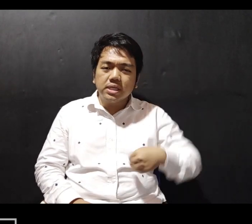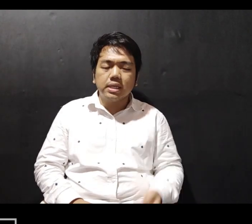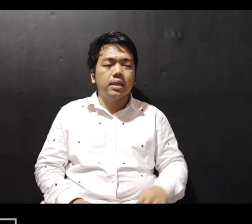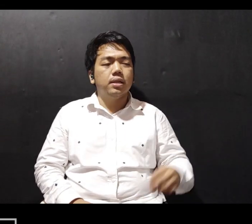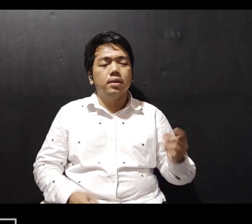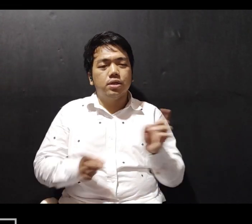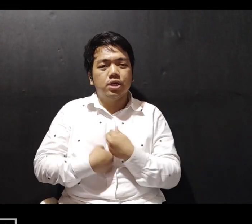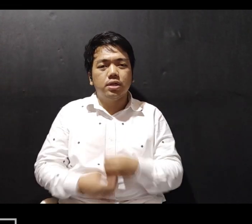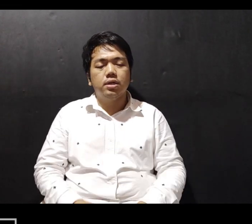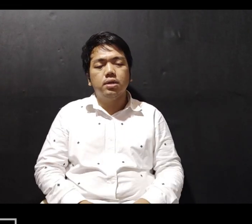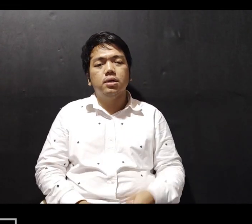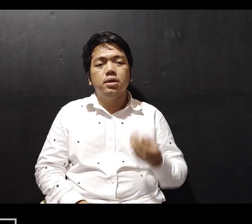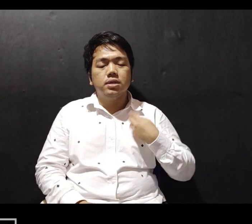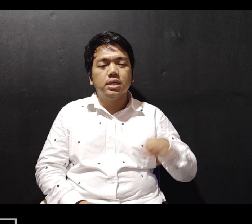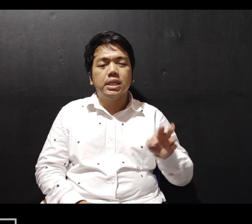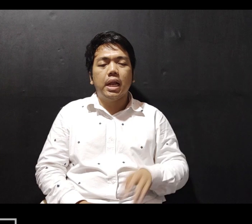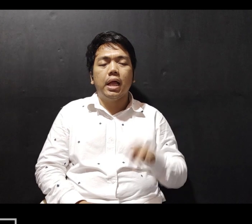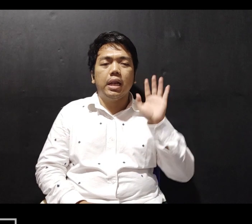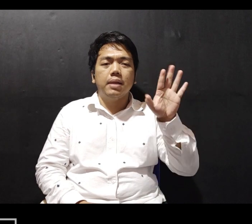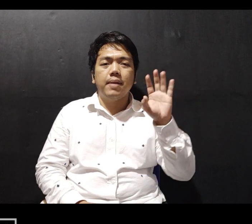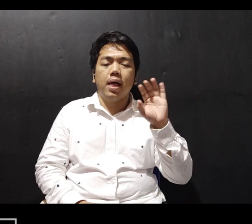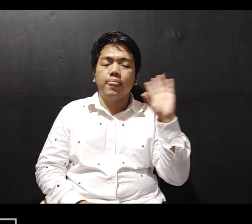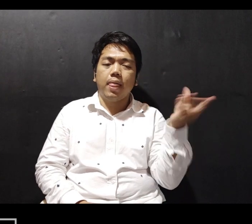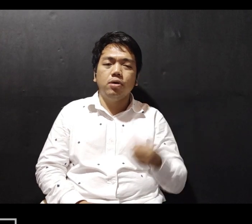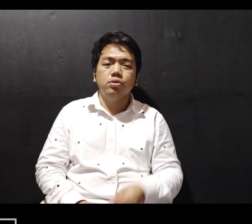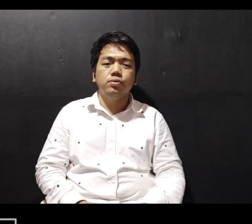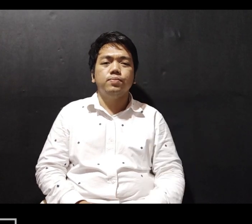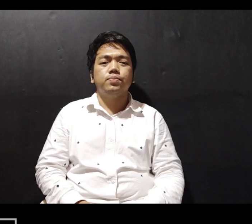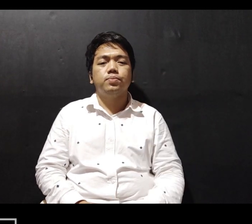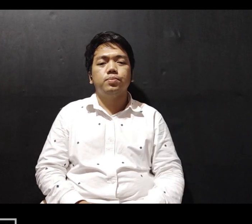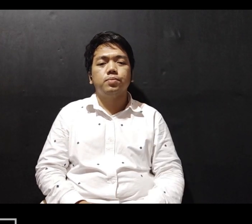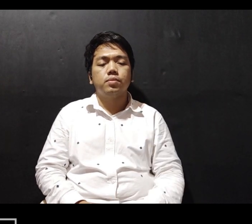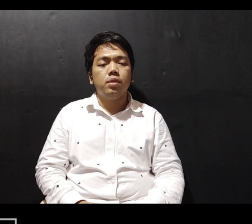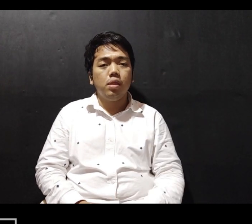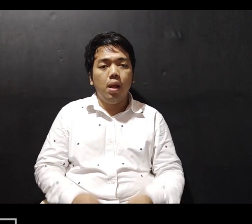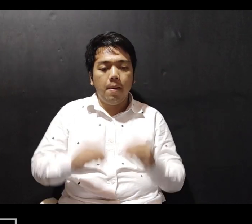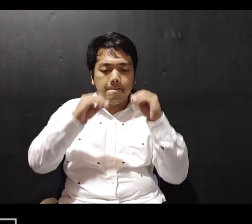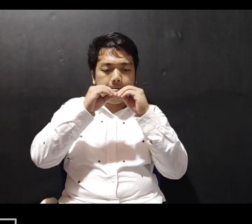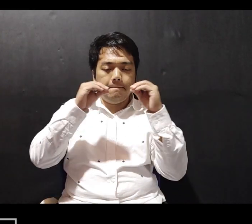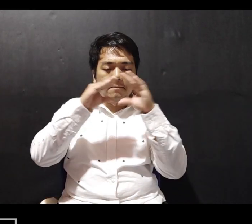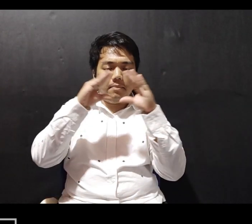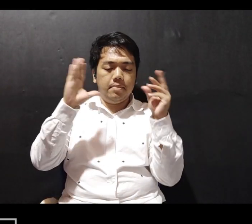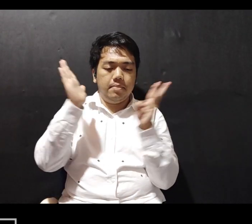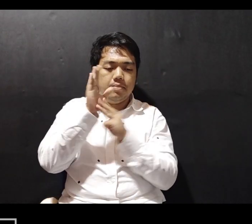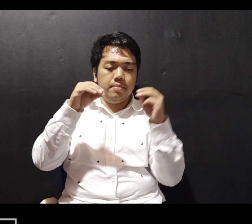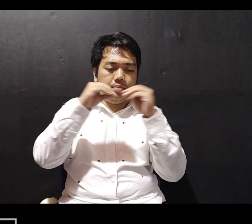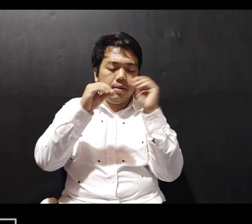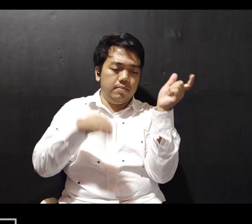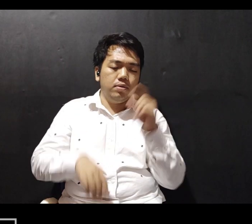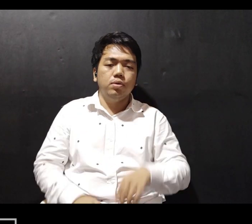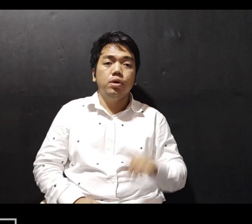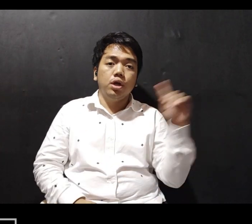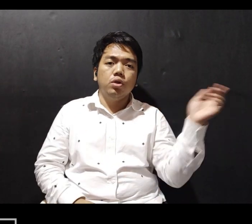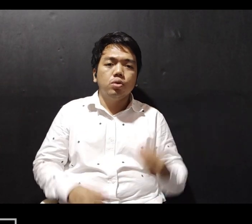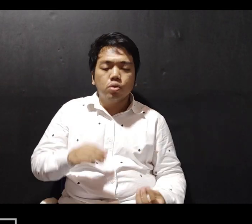setelah lewat 5 tahun, di dalam waktu 90 hari setelah 5 tahun, bambu itu akan bertumbuh